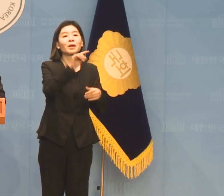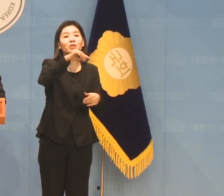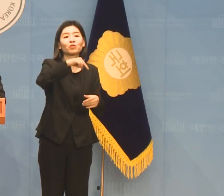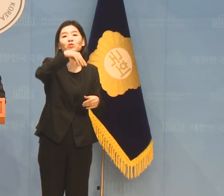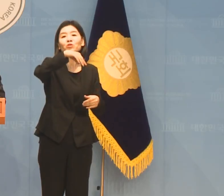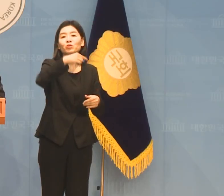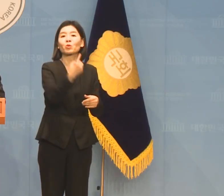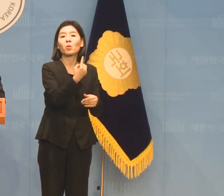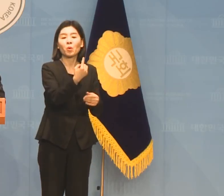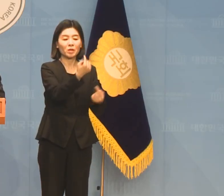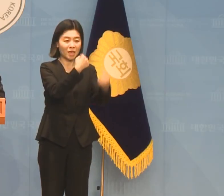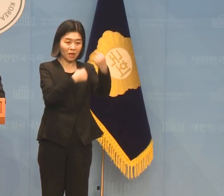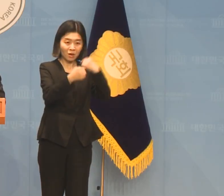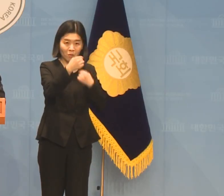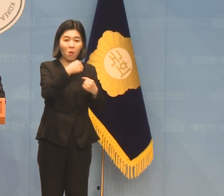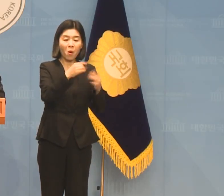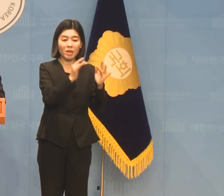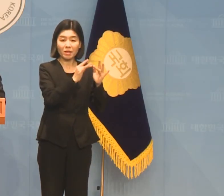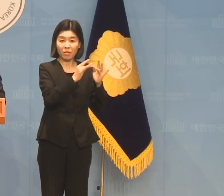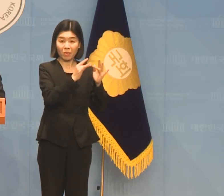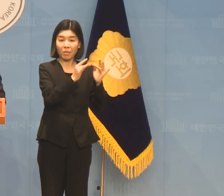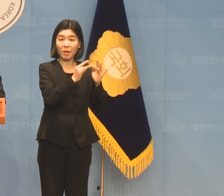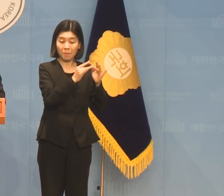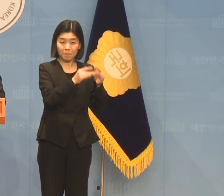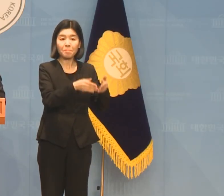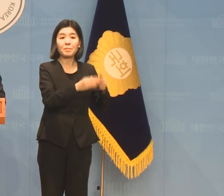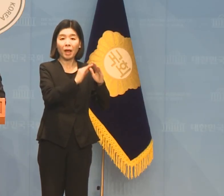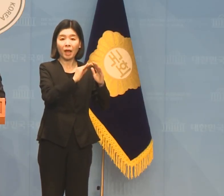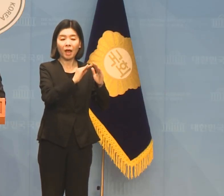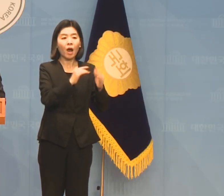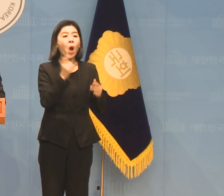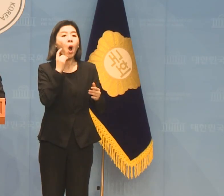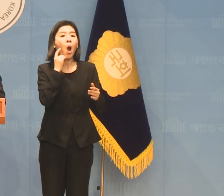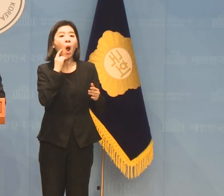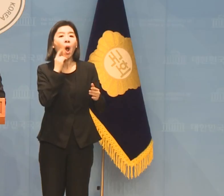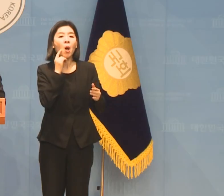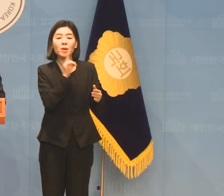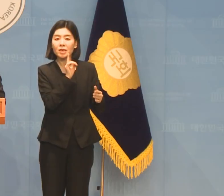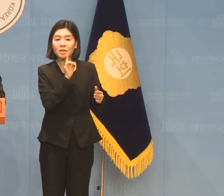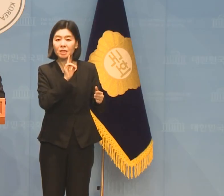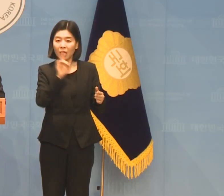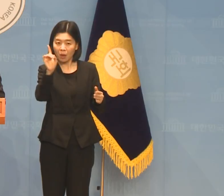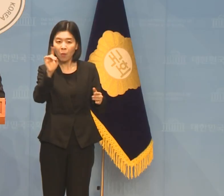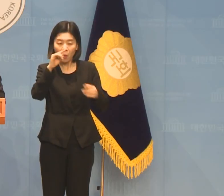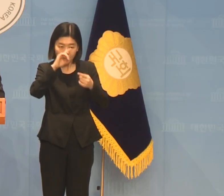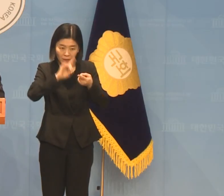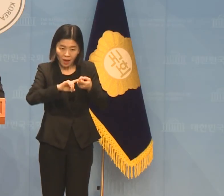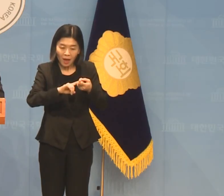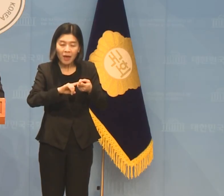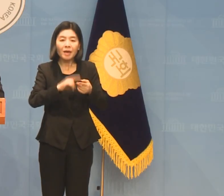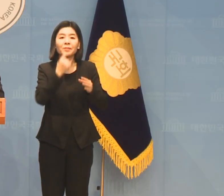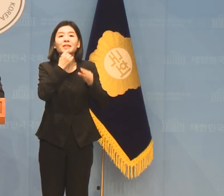운영하고 허위정보 발굴을 이유로 민주소방서까지 출범을 예고하면서